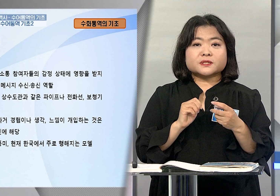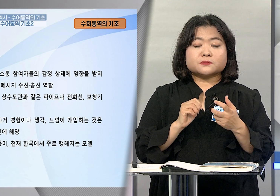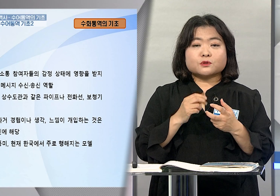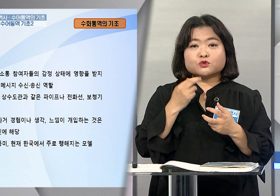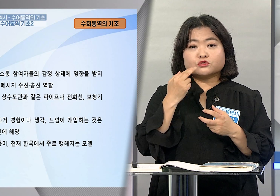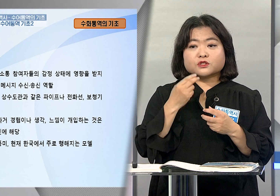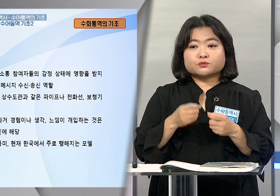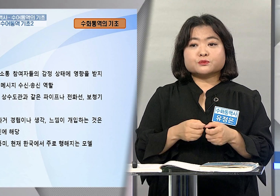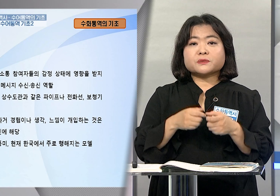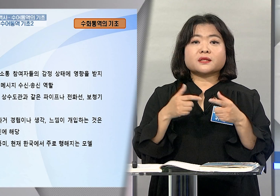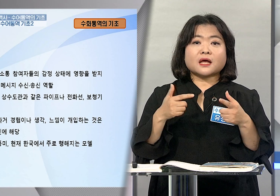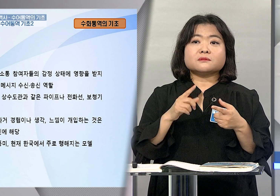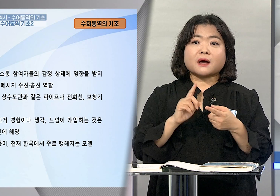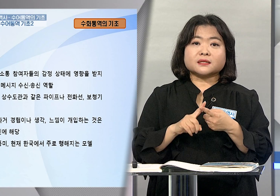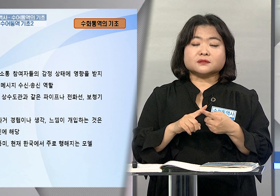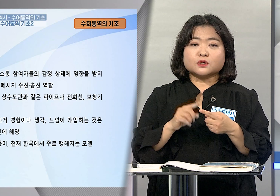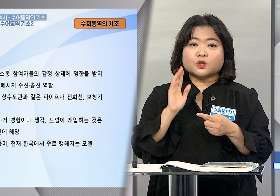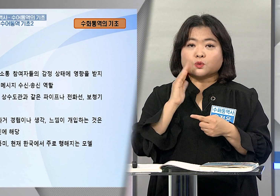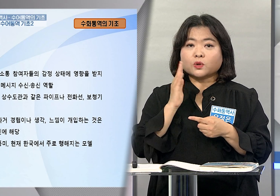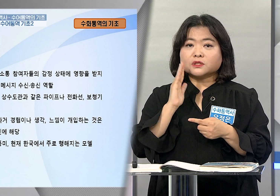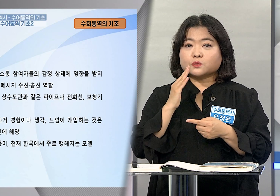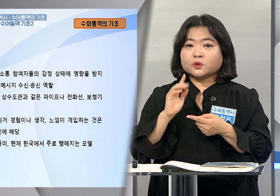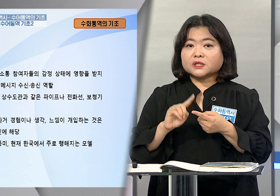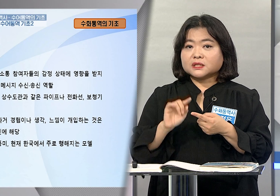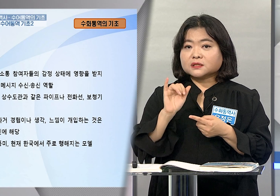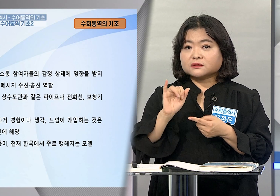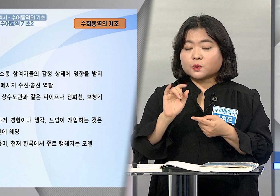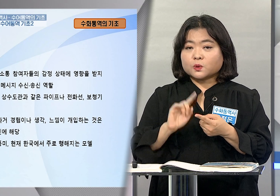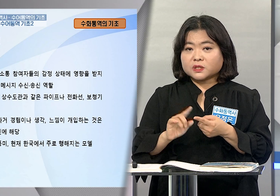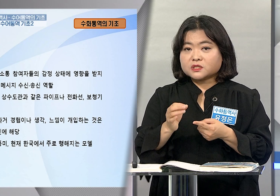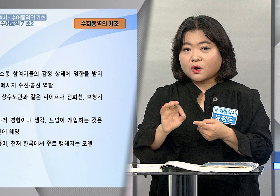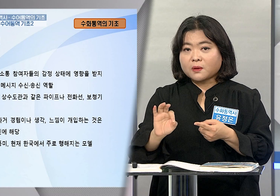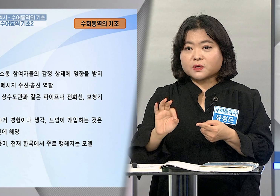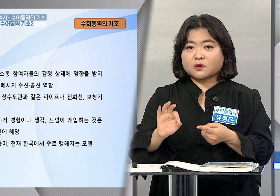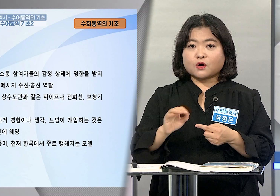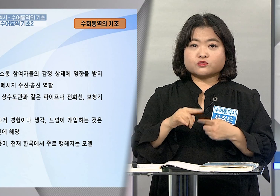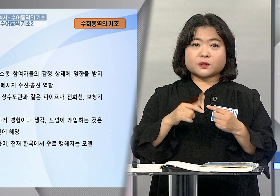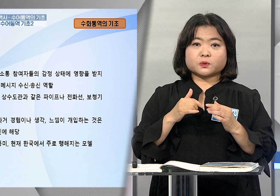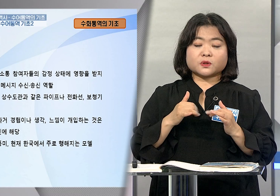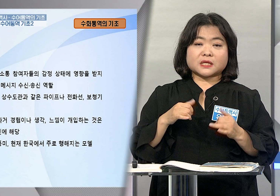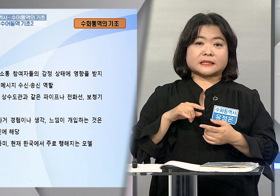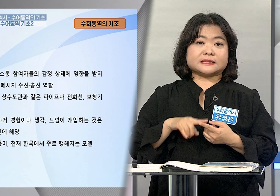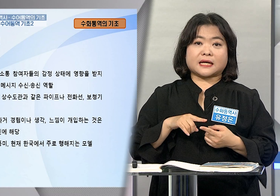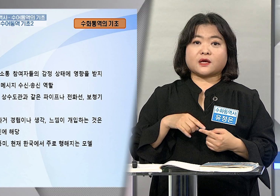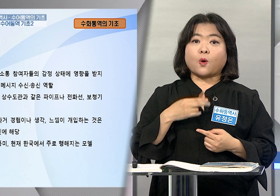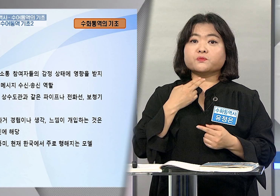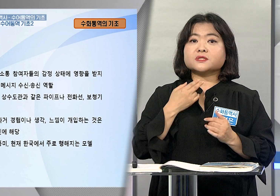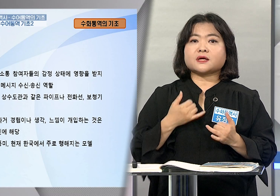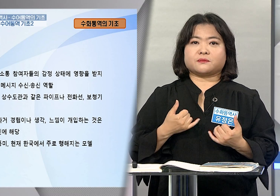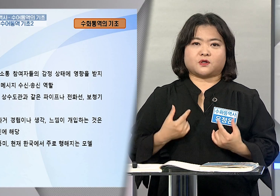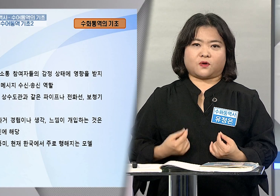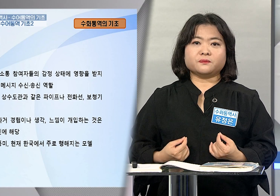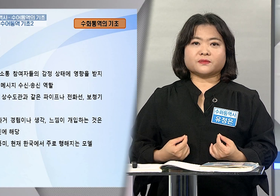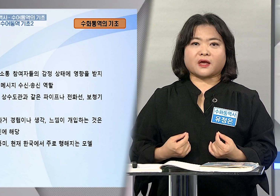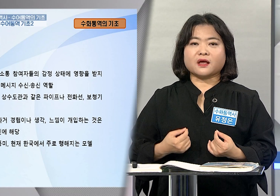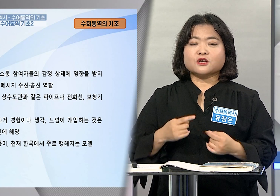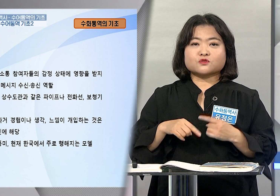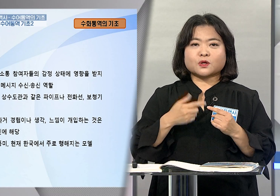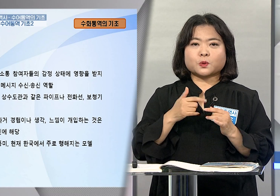1970년 미국에서 풍미했다는 말은 농인은 농인 있는 그대로 인정하면서 수화통역사는 그 자리에 없는 사람처럼